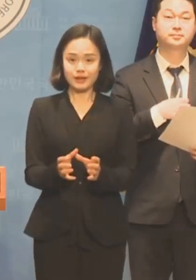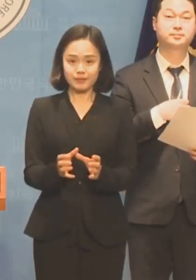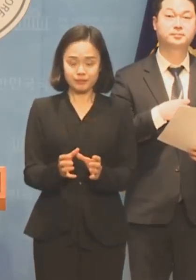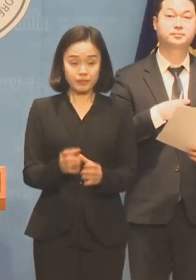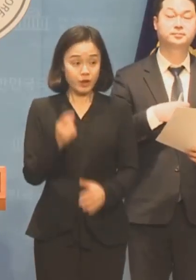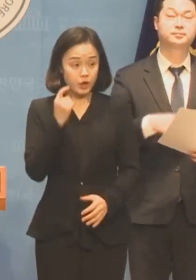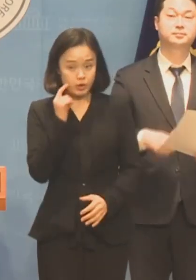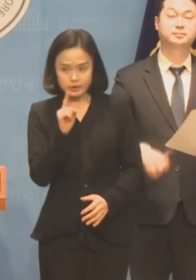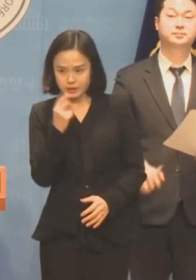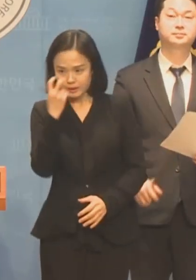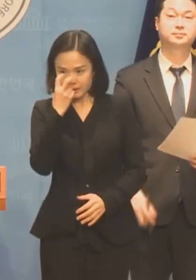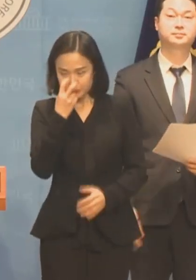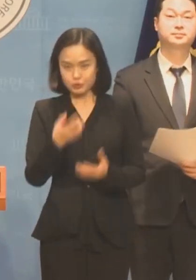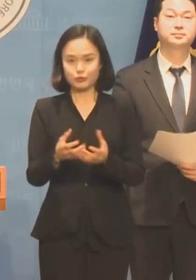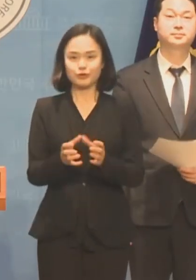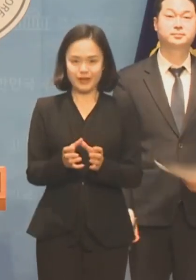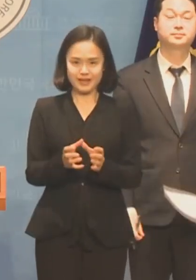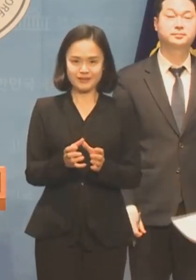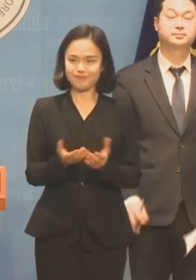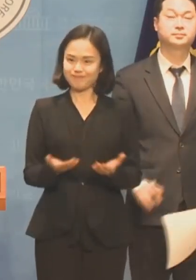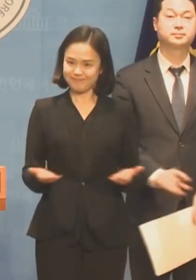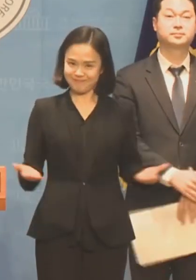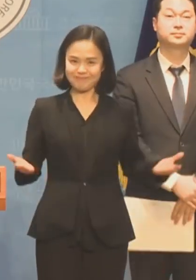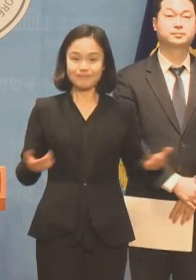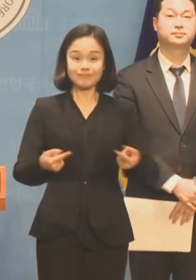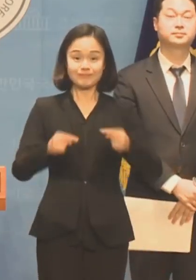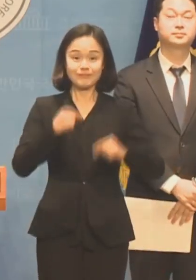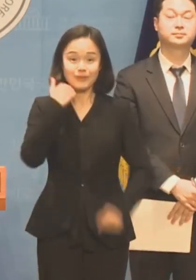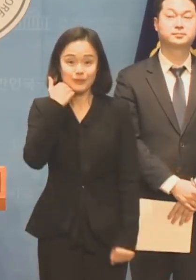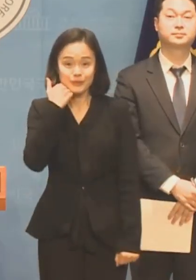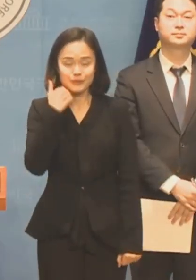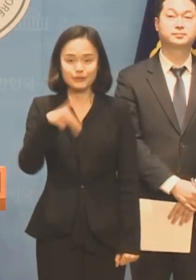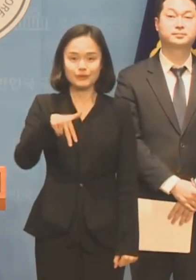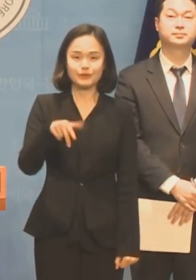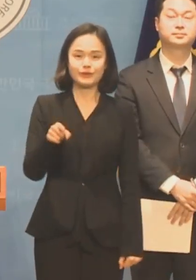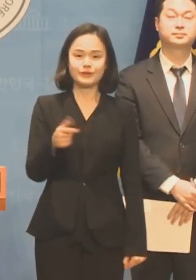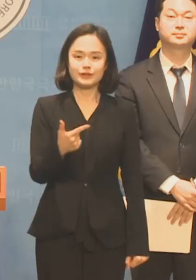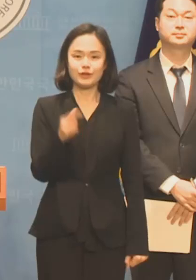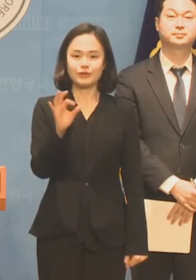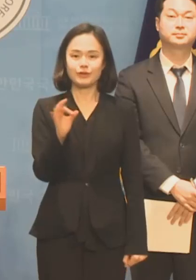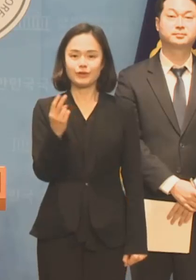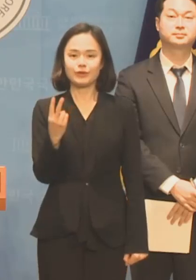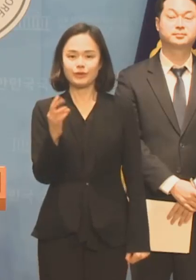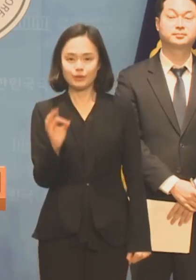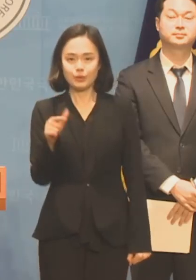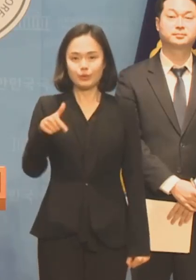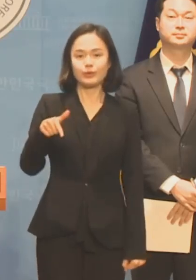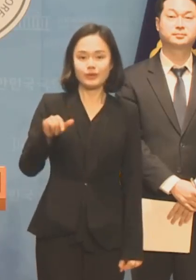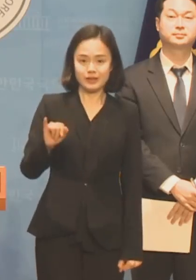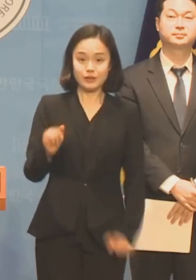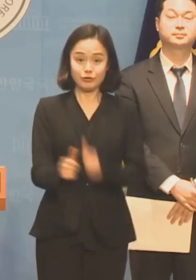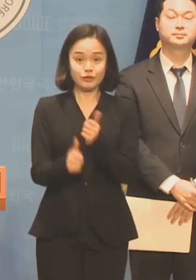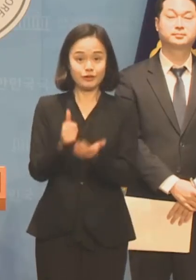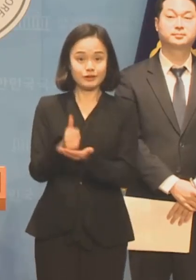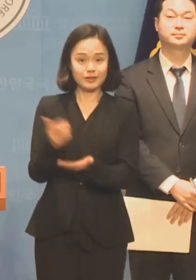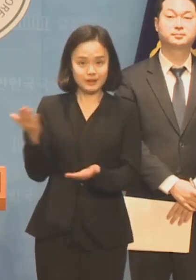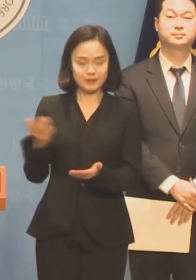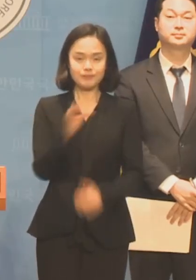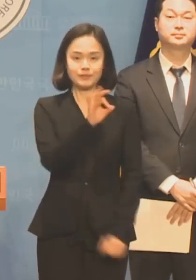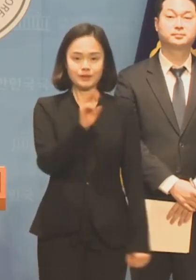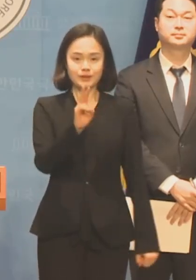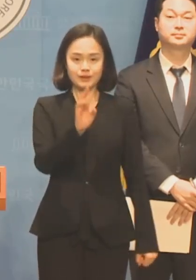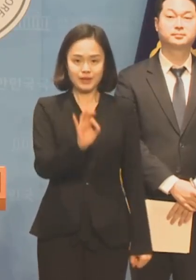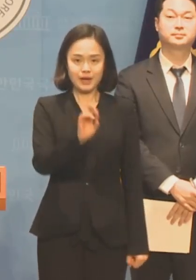허위조작감시단입니다. 오늘 참석하신 의원님들 먼저 소개해드리겠습니다. 전용기 국민소통위원장님 오셨습니다.